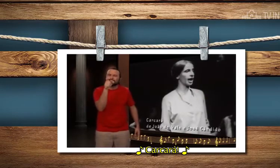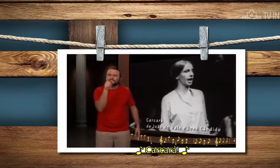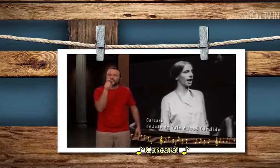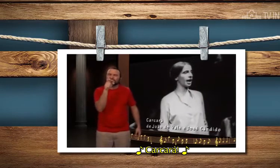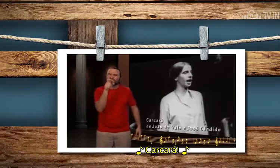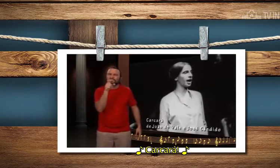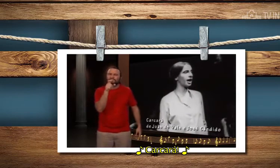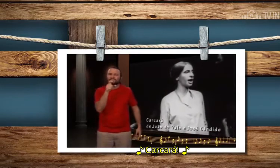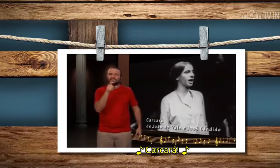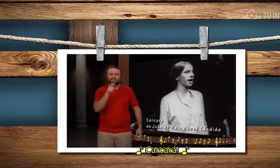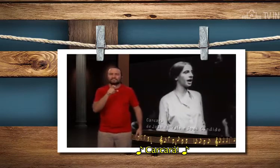Carcará,